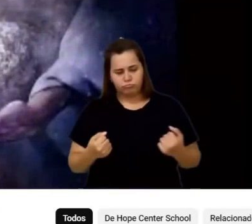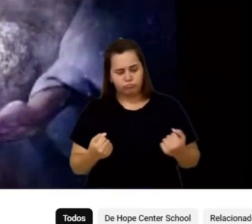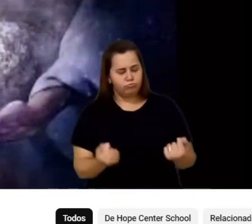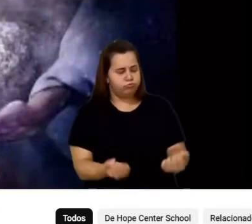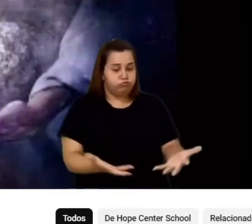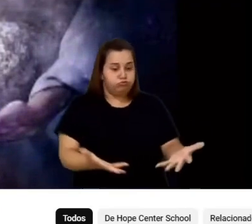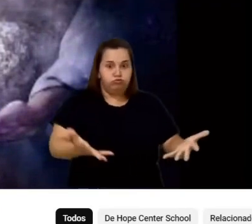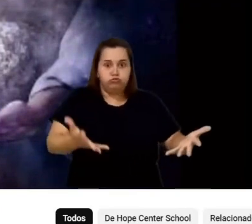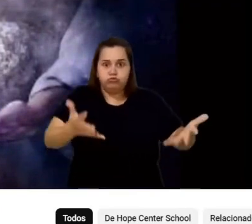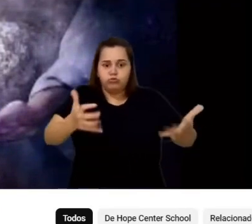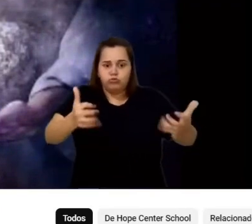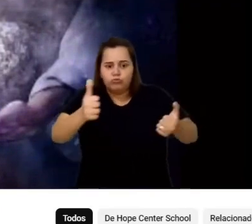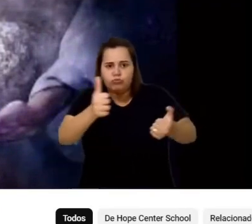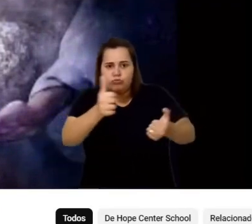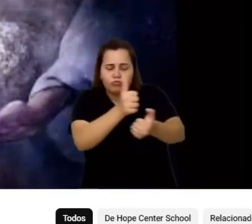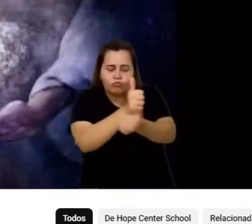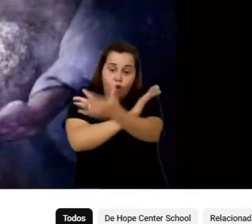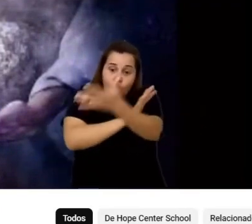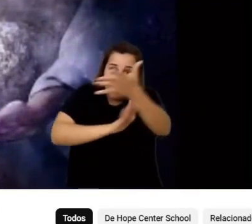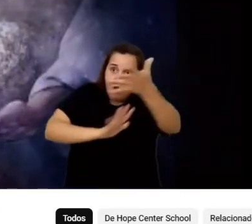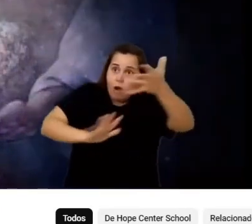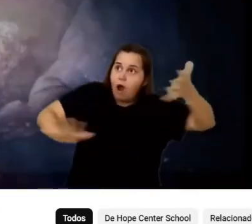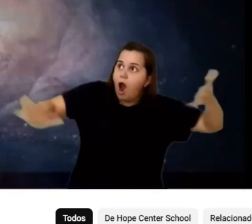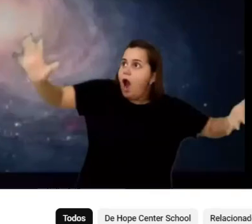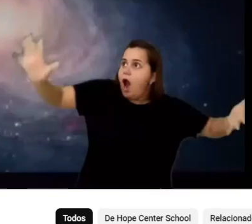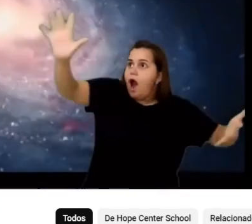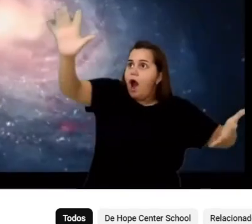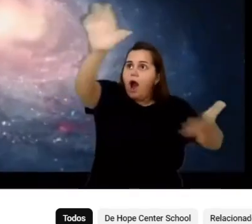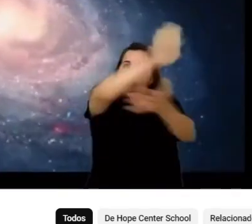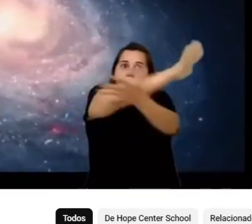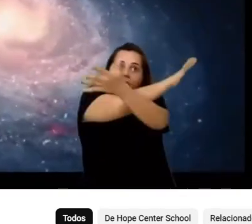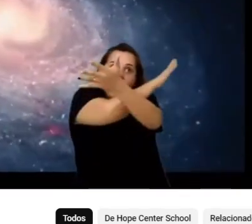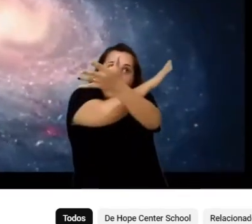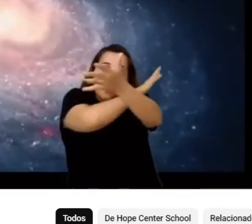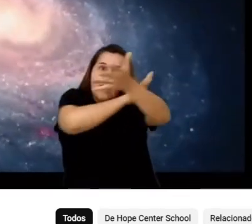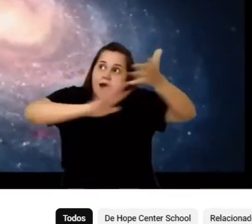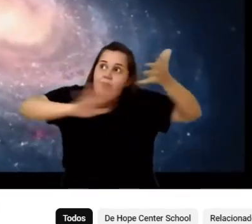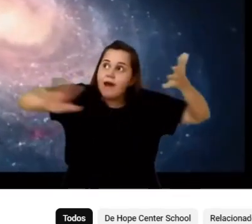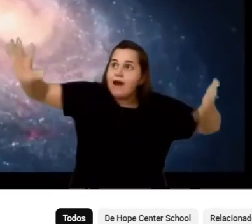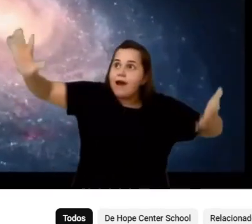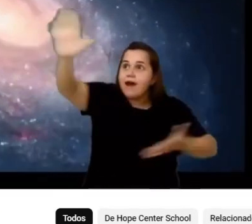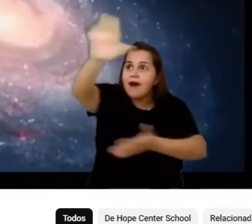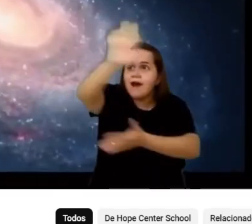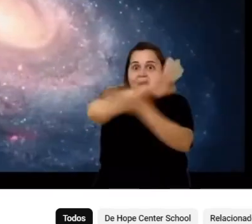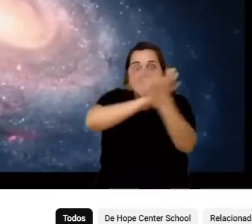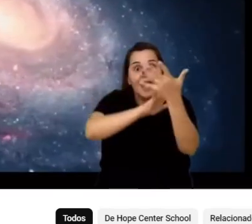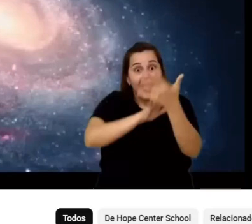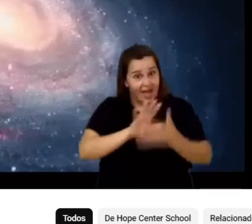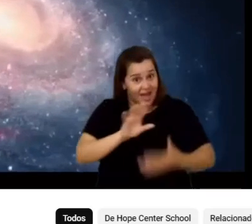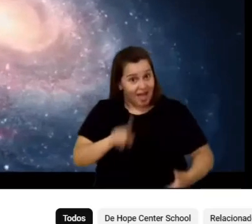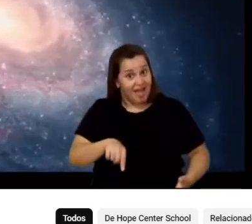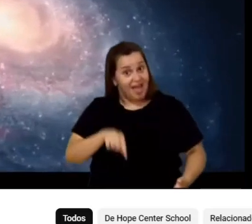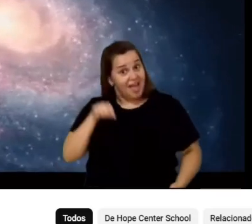Aí Deus começa a usar suas mãos, ele vai se movimentando, aí ele vai fazendo, ele vai movimentando